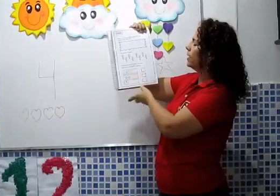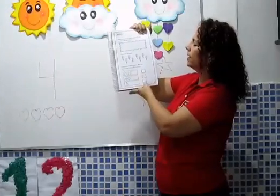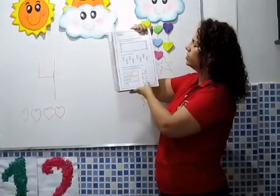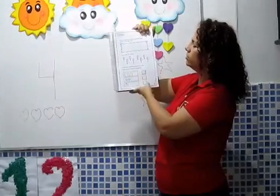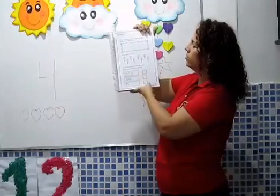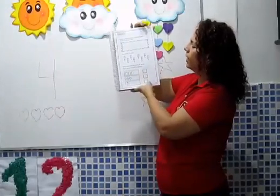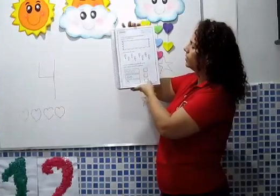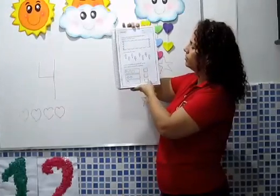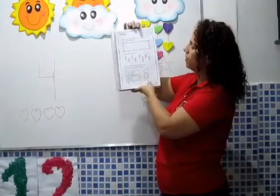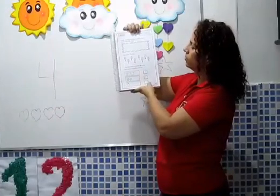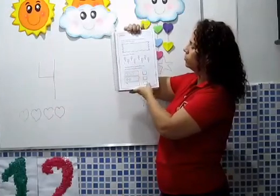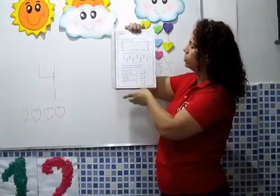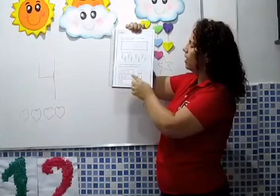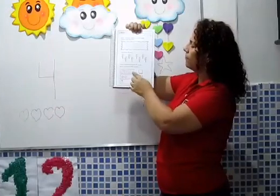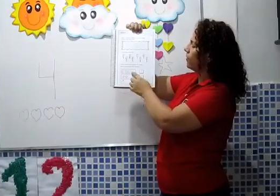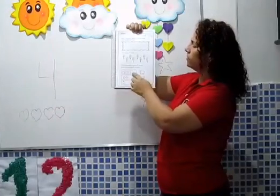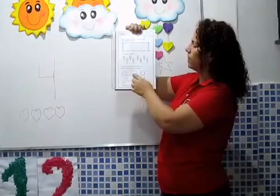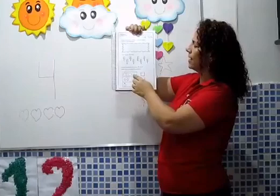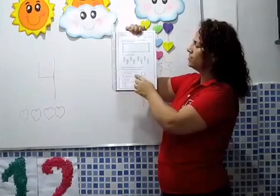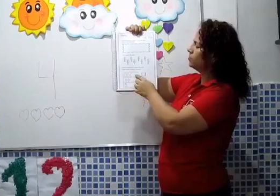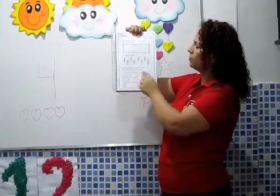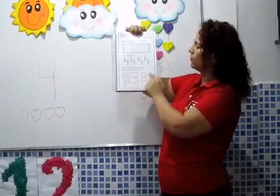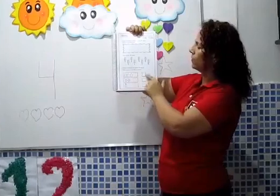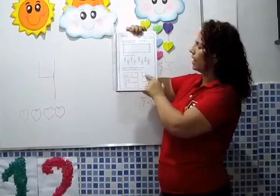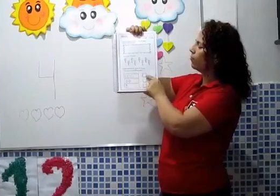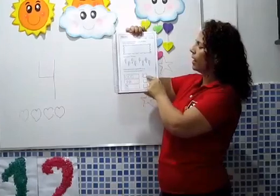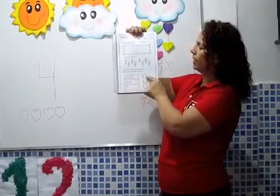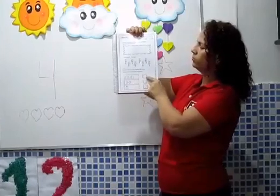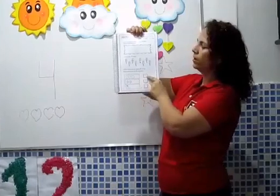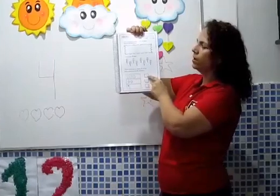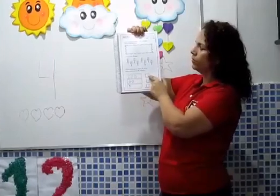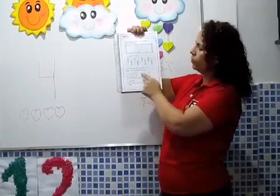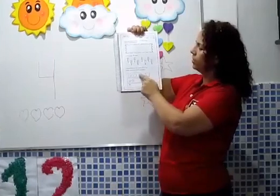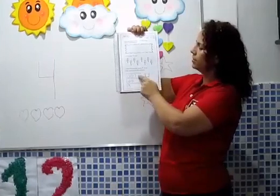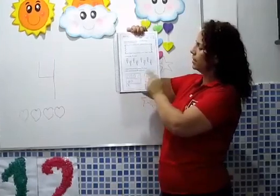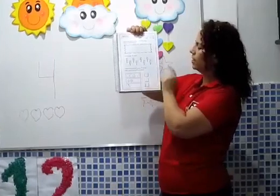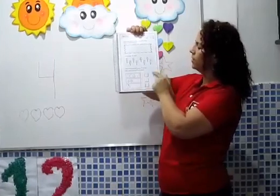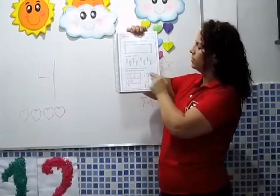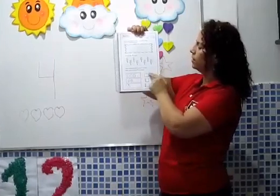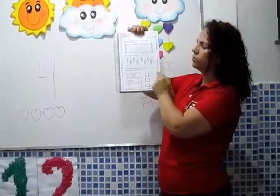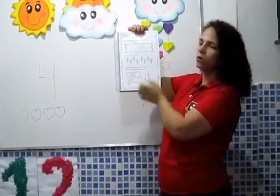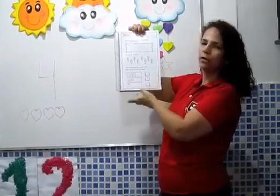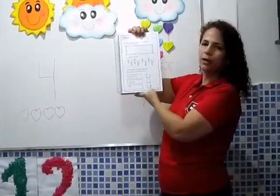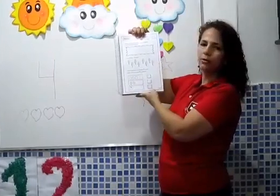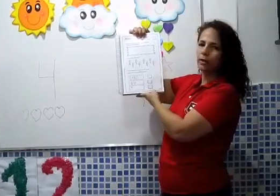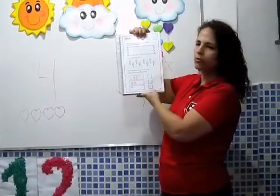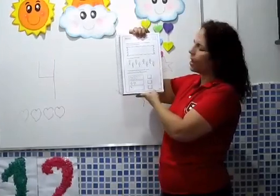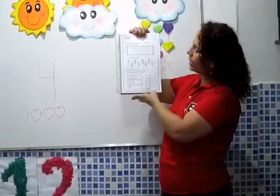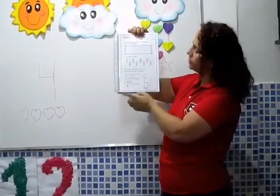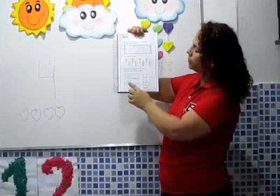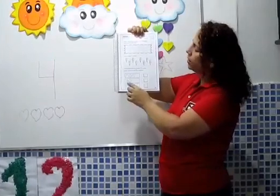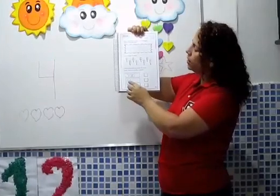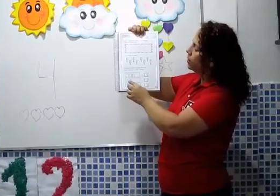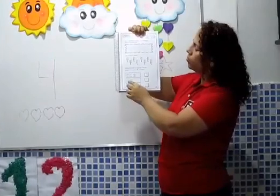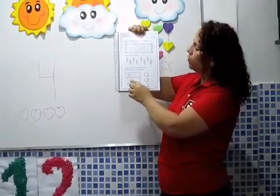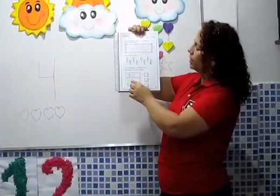3 retângulos, falta mais um para ficar 4. Vou desenhar o retângulo e colocar o número 4. Uma,